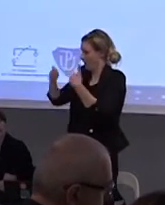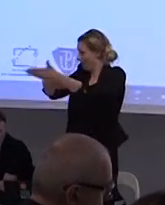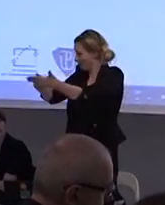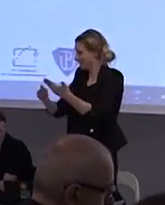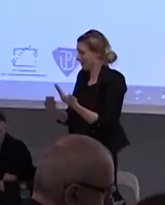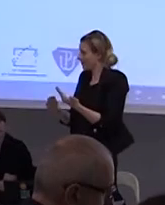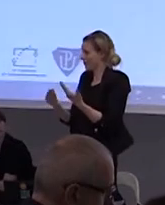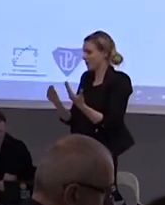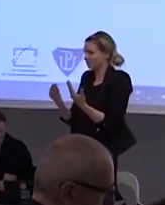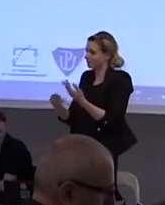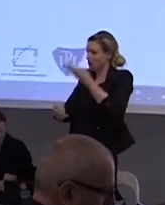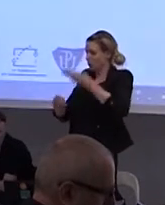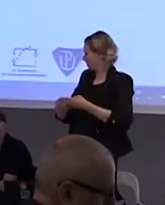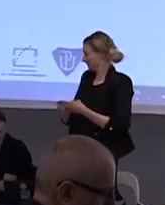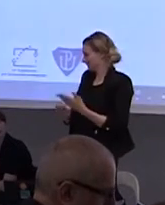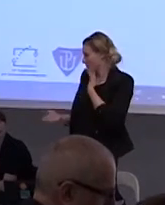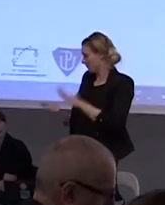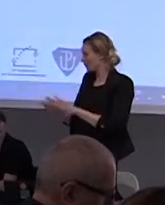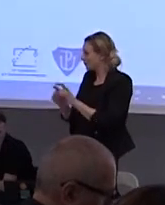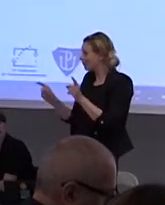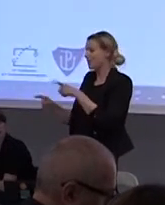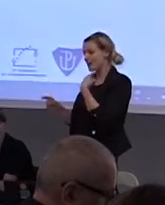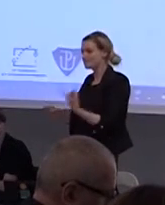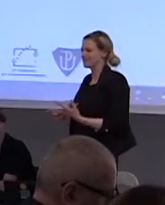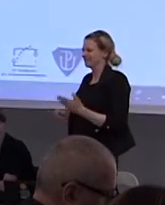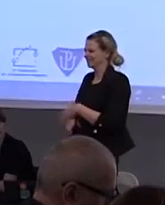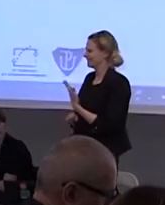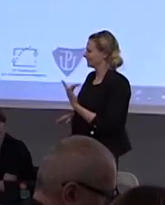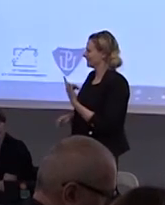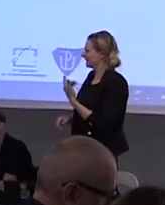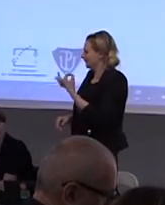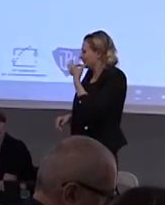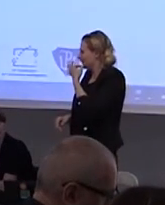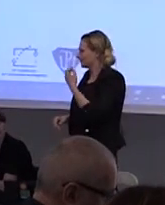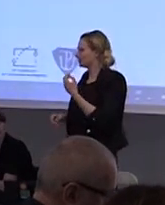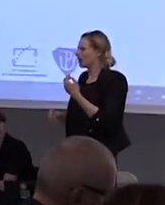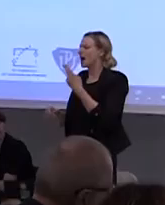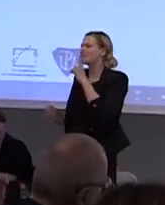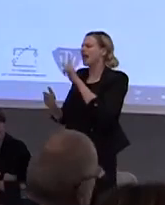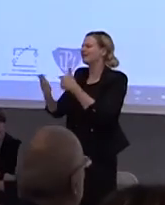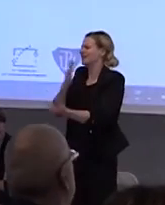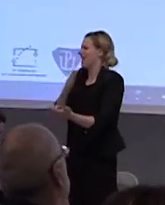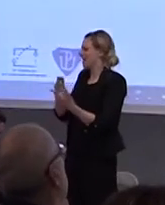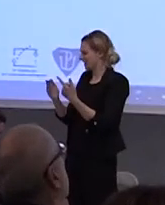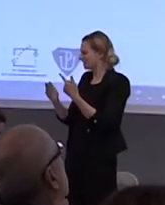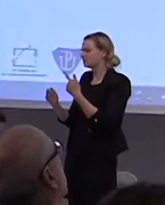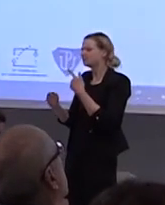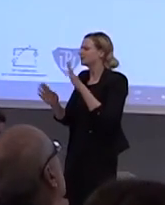Again, this is my personal view, but unless we get this right in education, we're not going to get it right in